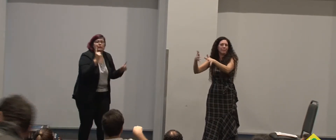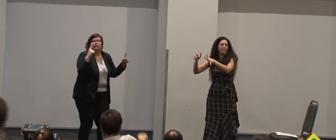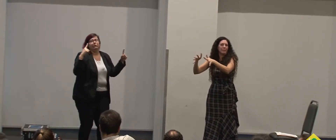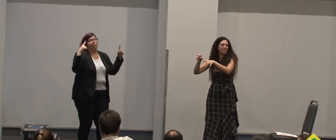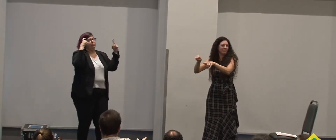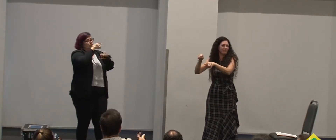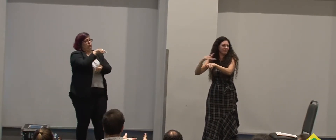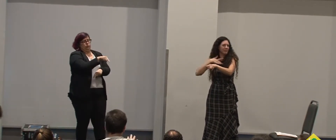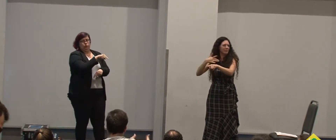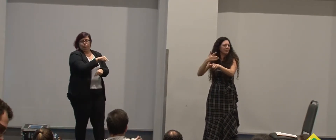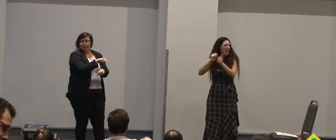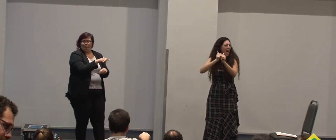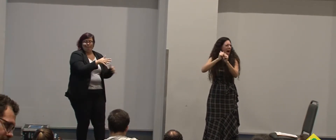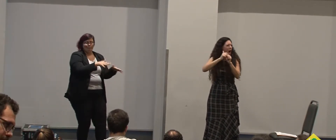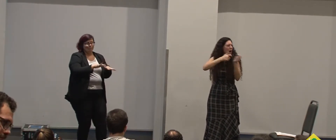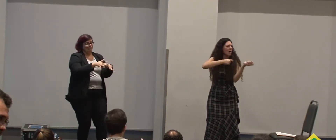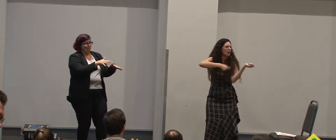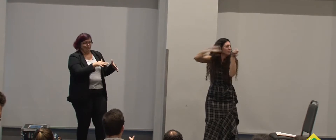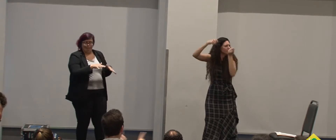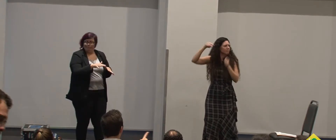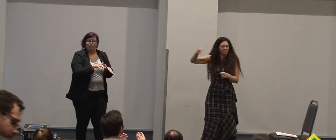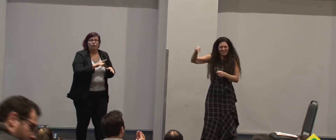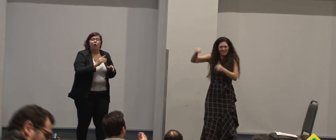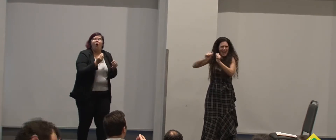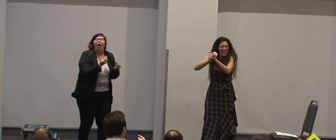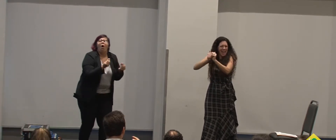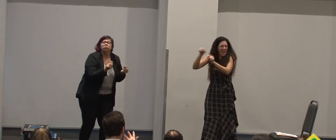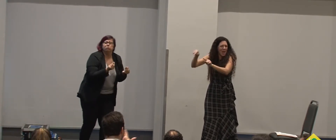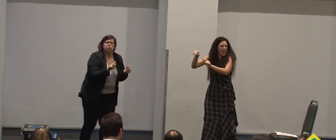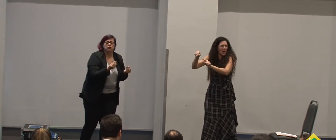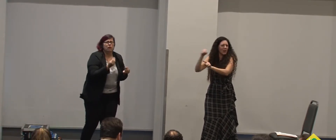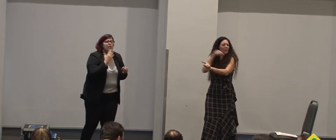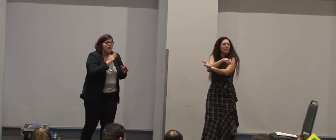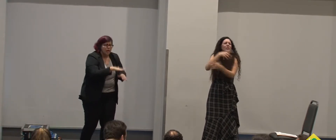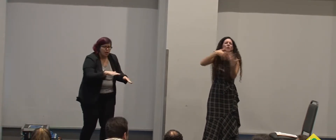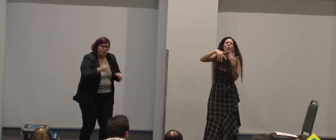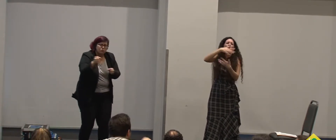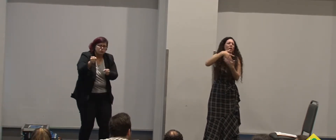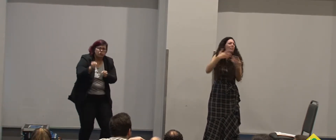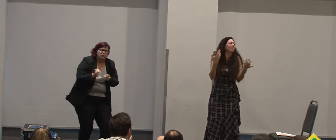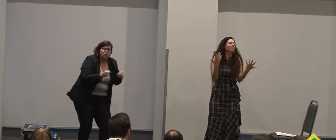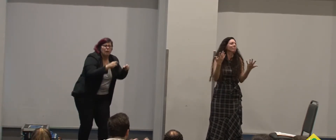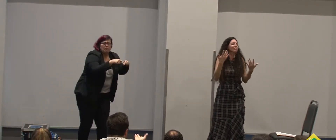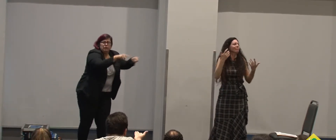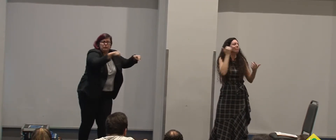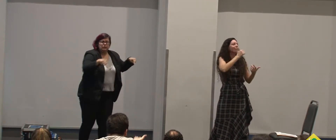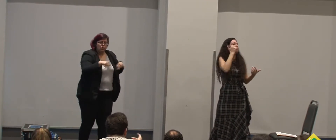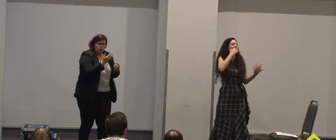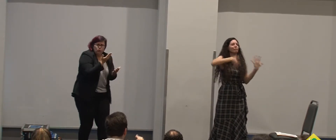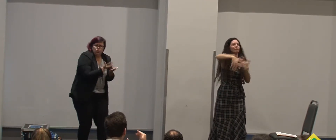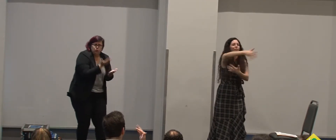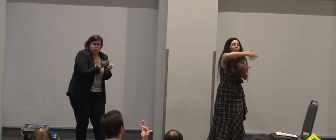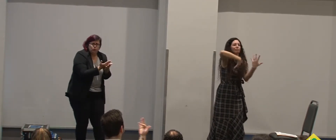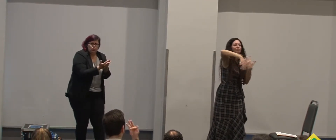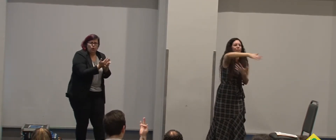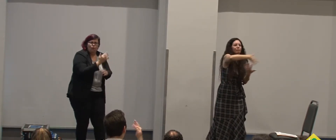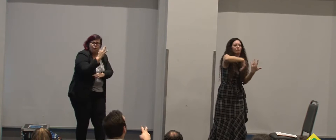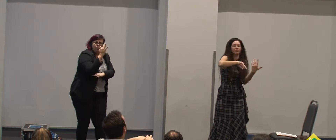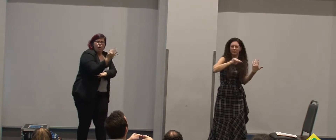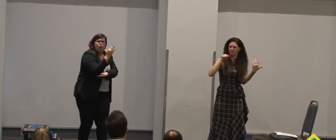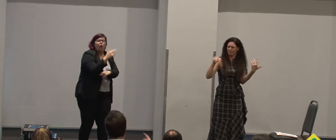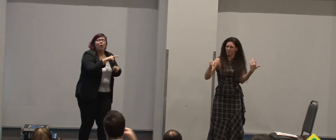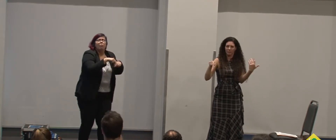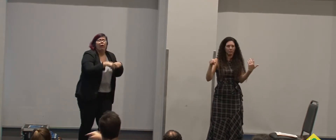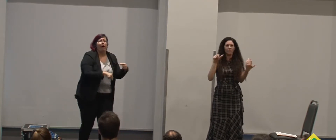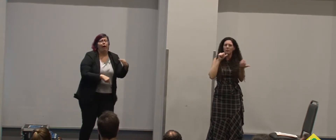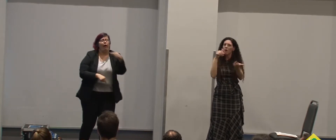A grande questão é que esse registro mais formal é onde os surdos têm mais dificuldade. Porque esse registro